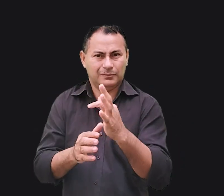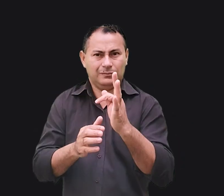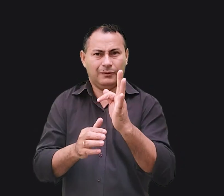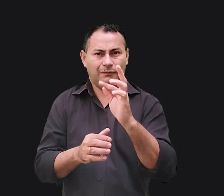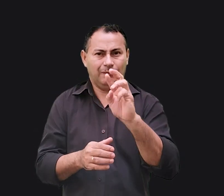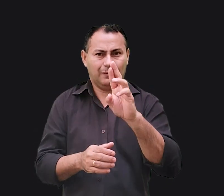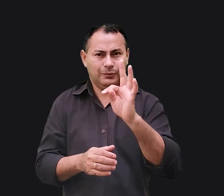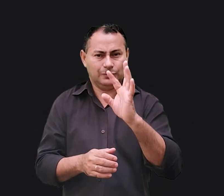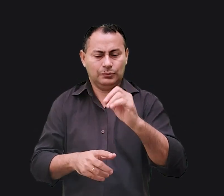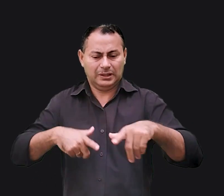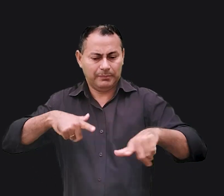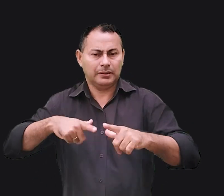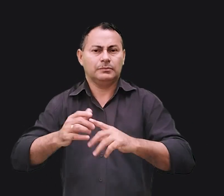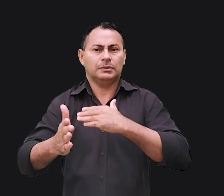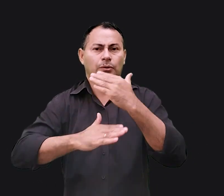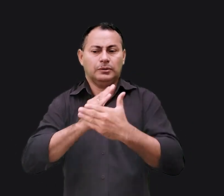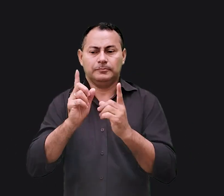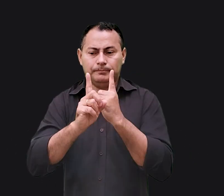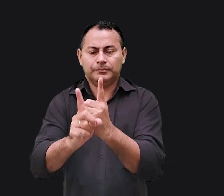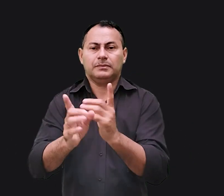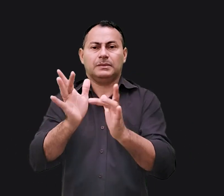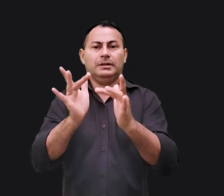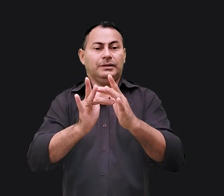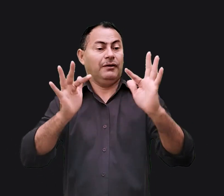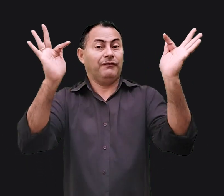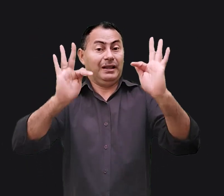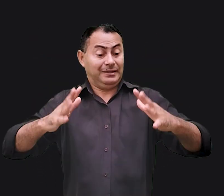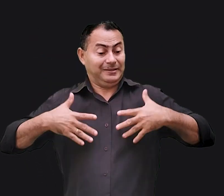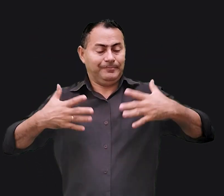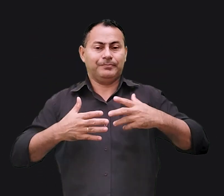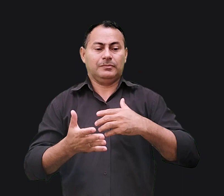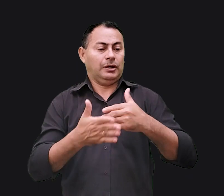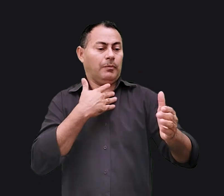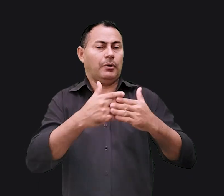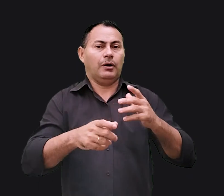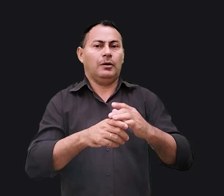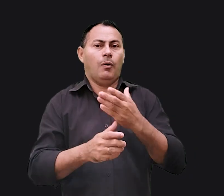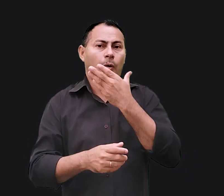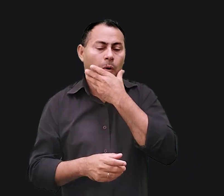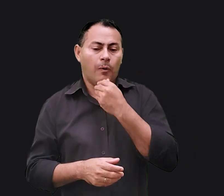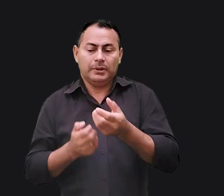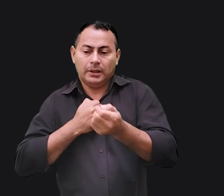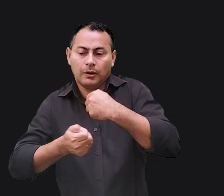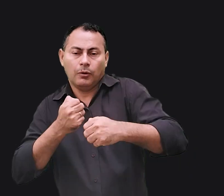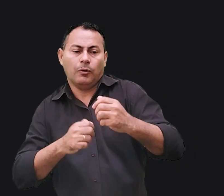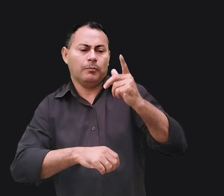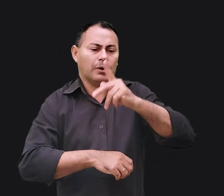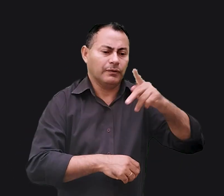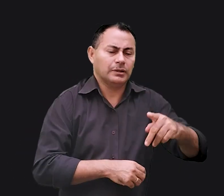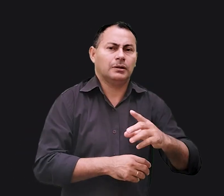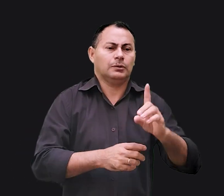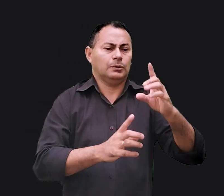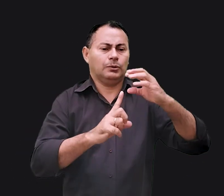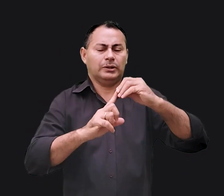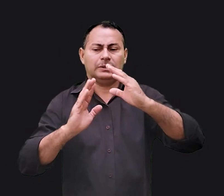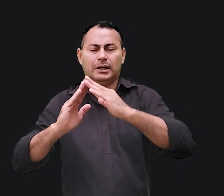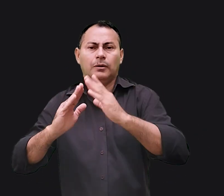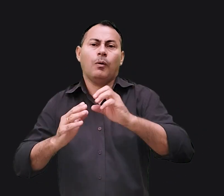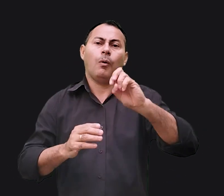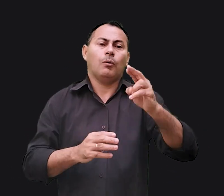Isso faz com que todo discípulo de Cristo fique empolgado, sabendo que não importa se é um homem de negócios, professor, dona de casa, ou o que